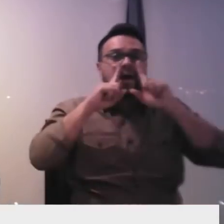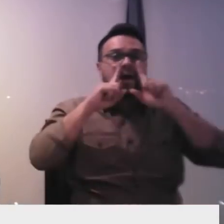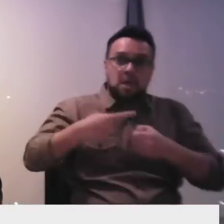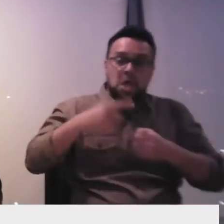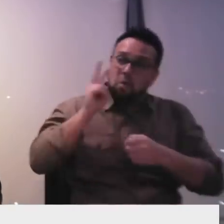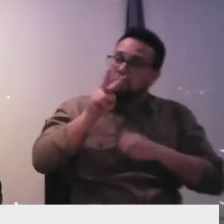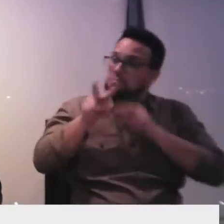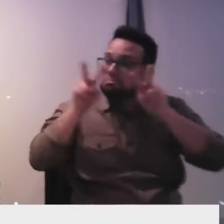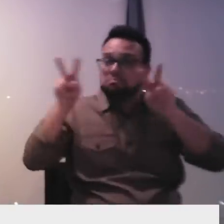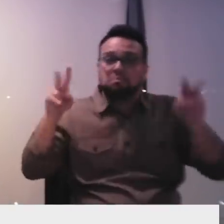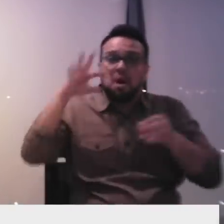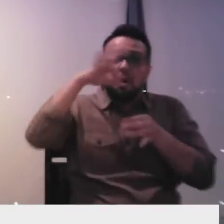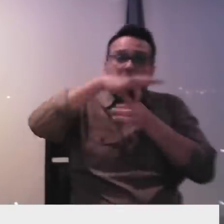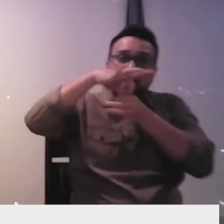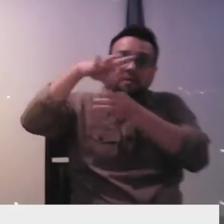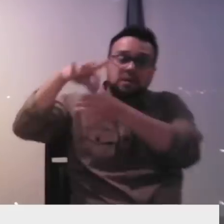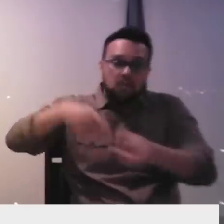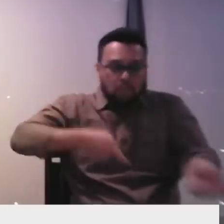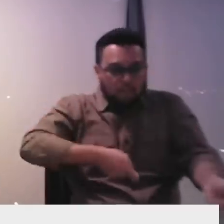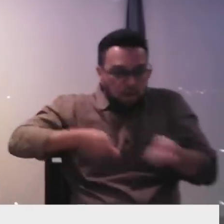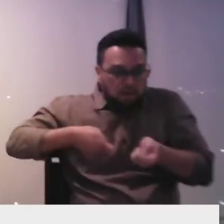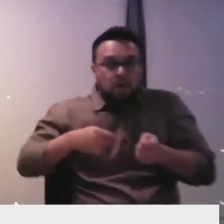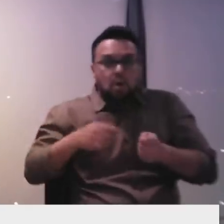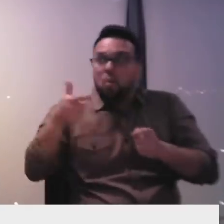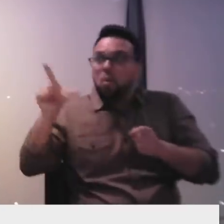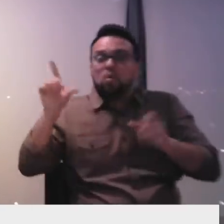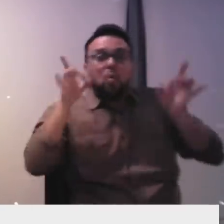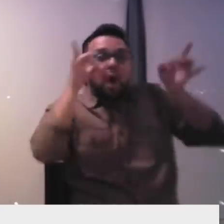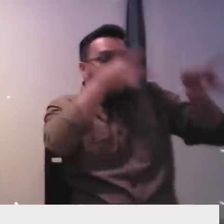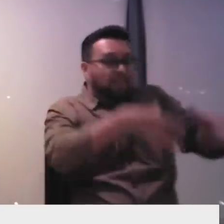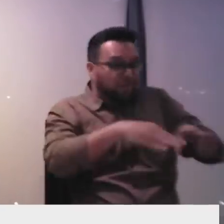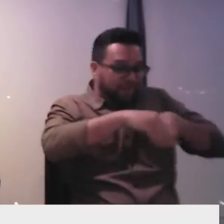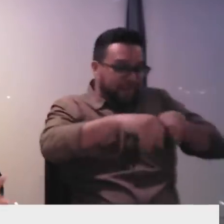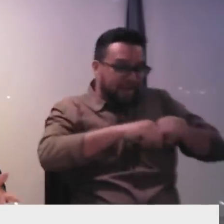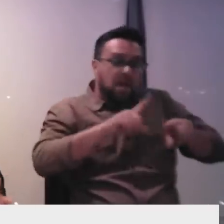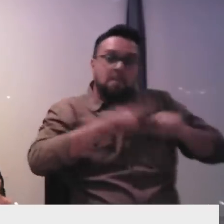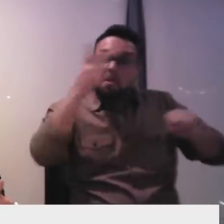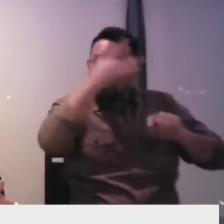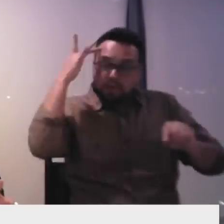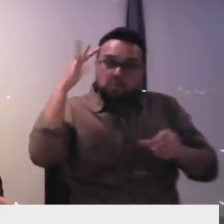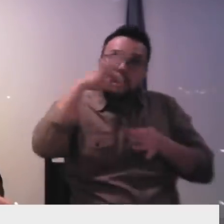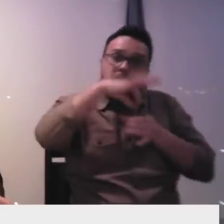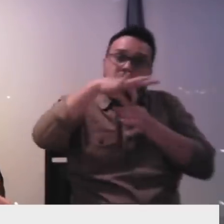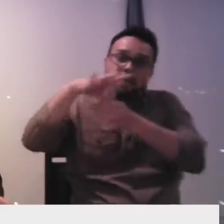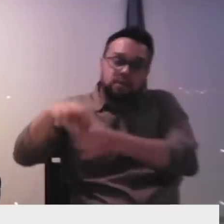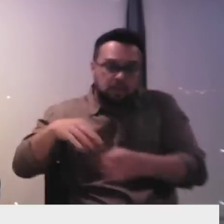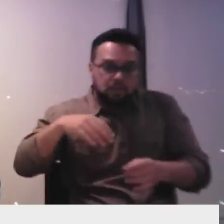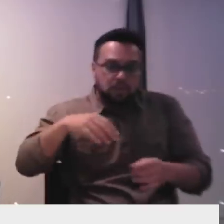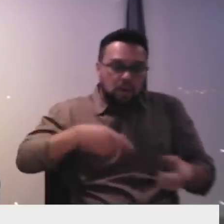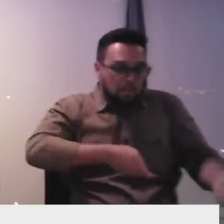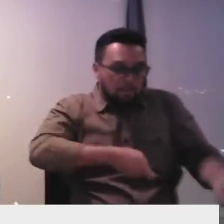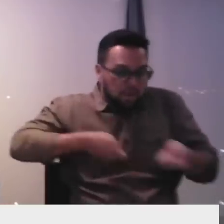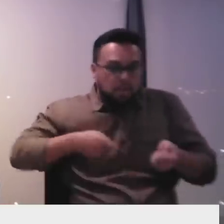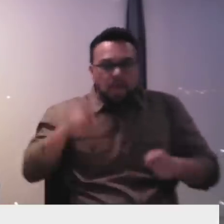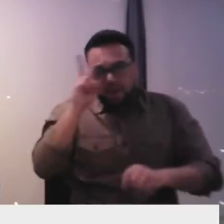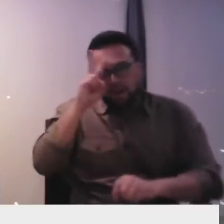de mandioca, em terreno que outrora estava abandonado. O pessoal está produzindo alguma coisa. Eu lembro, nos